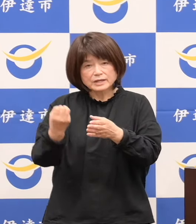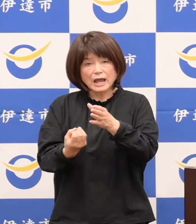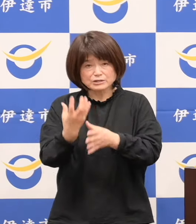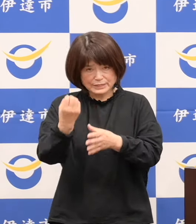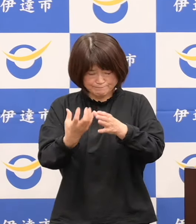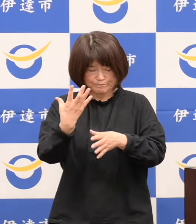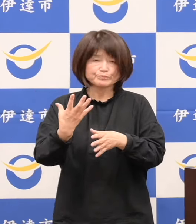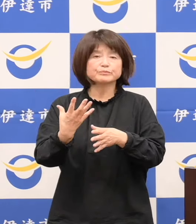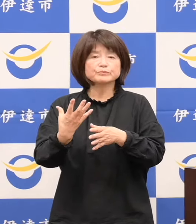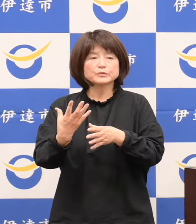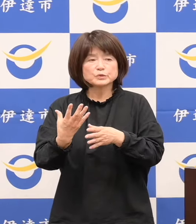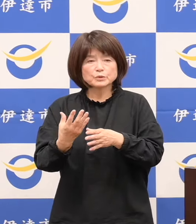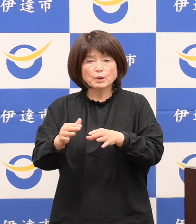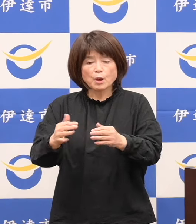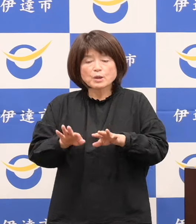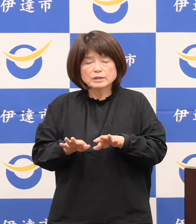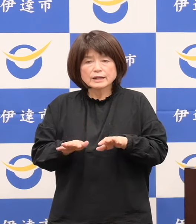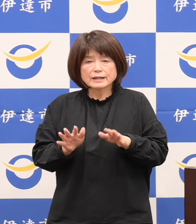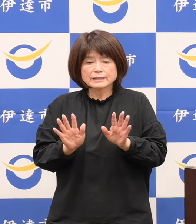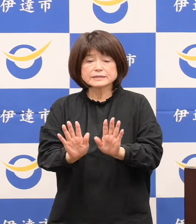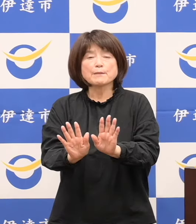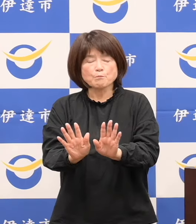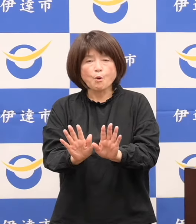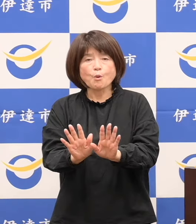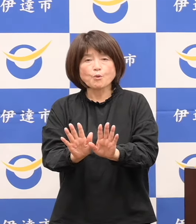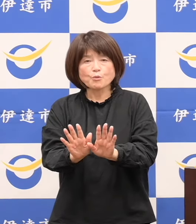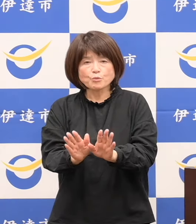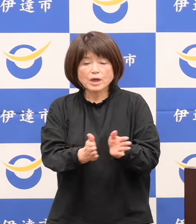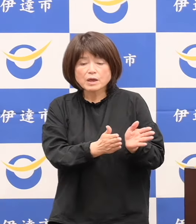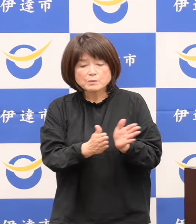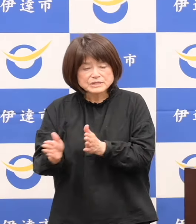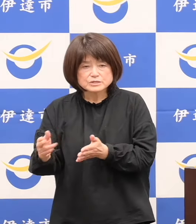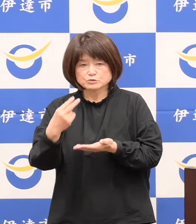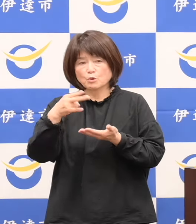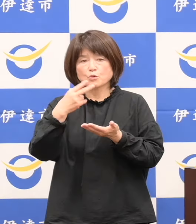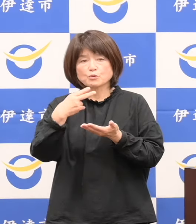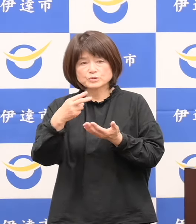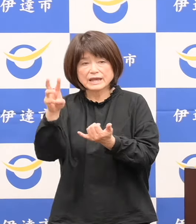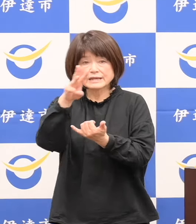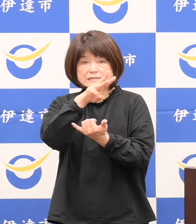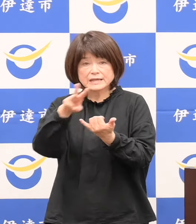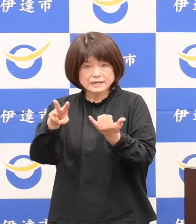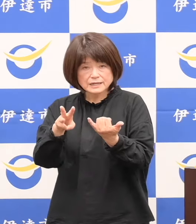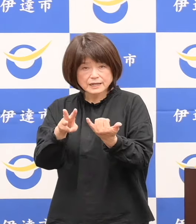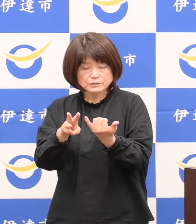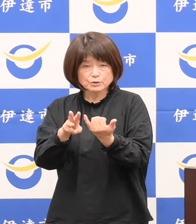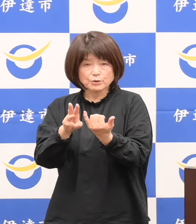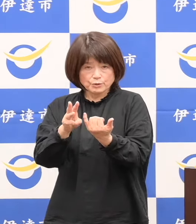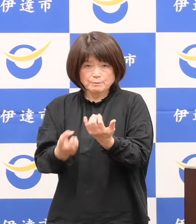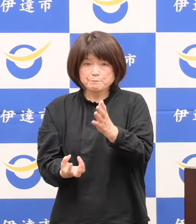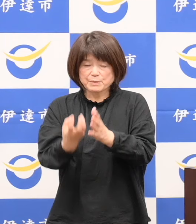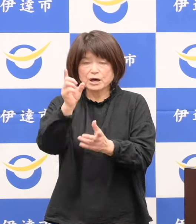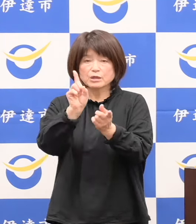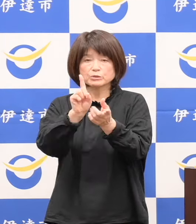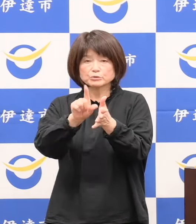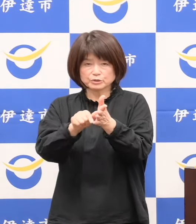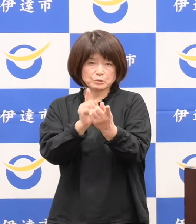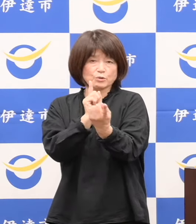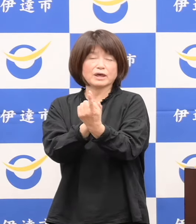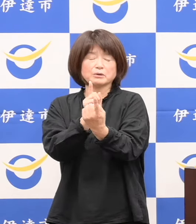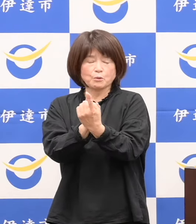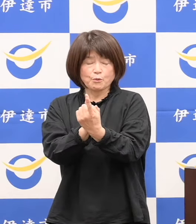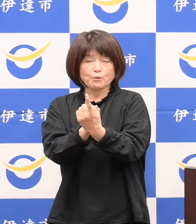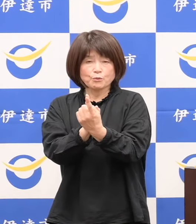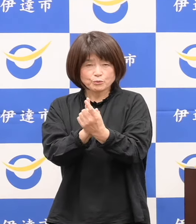器、そして備蓄用食品の確保など災害時の対応を再認識する必要性